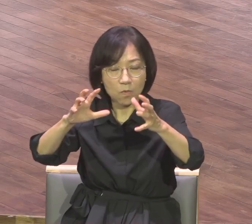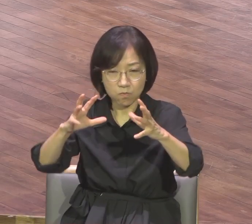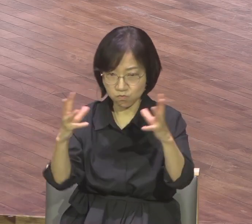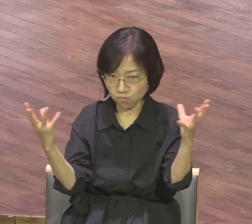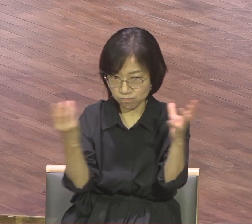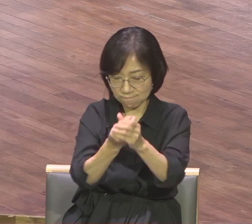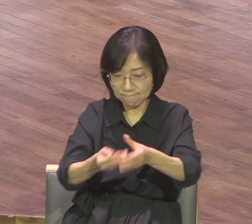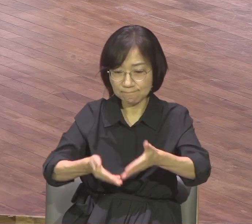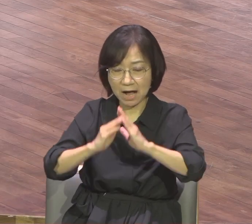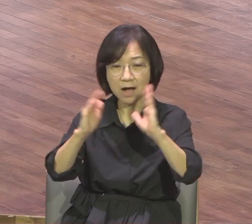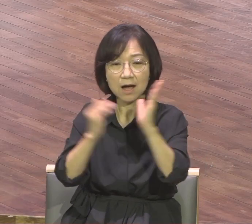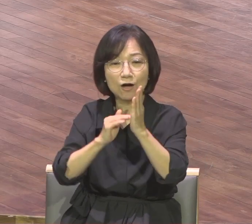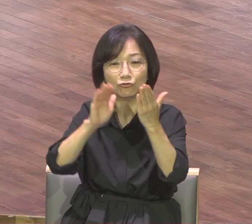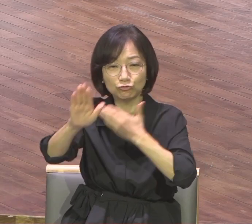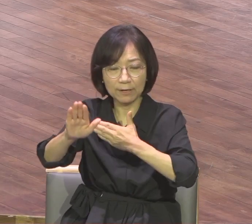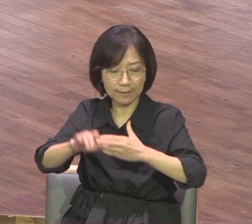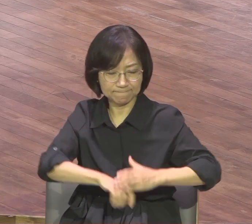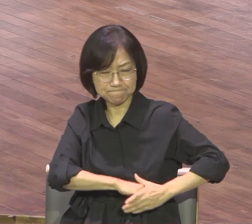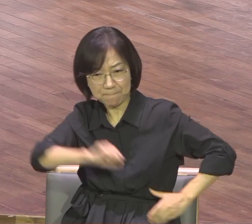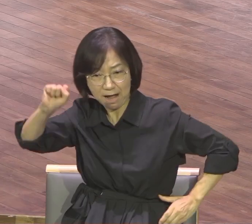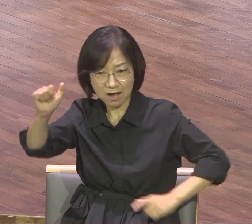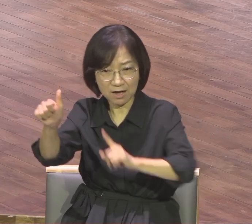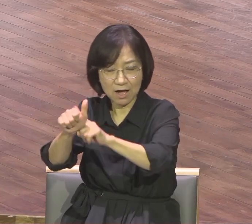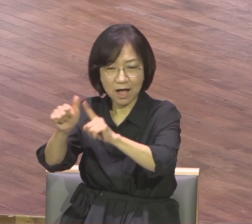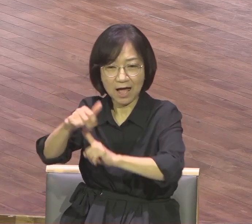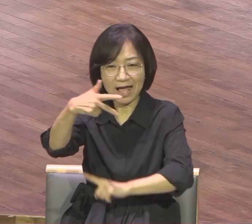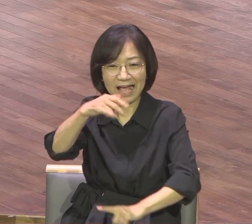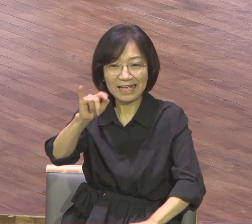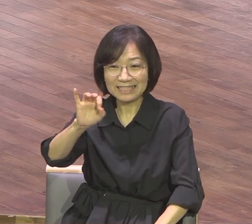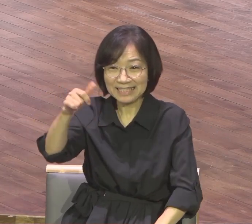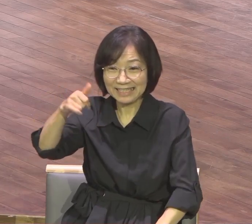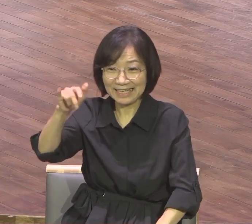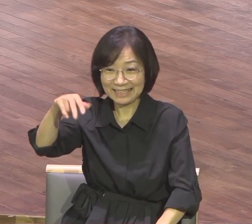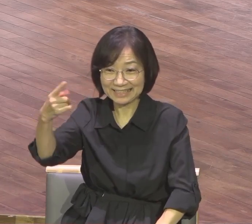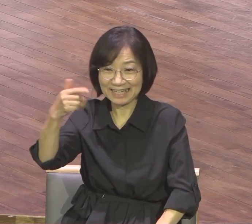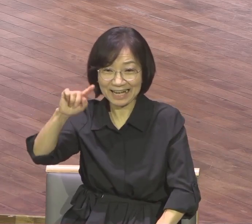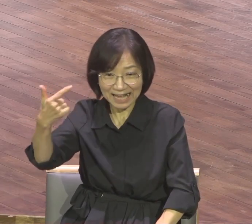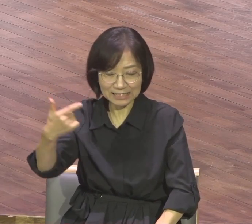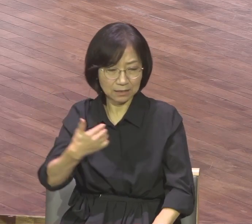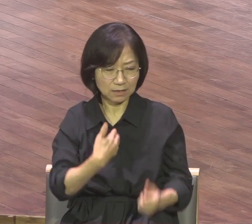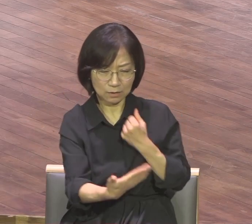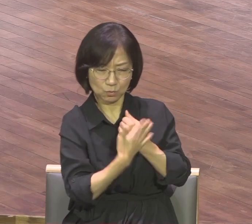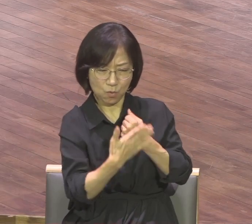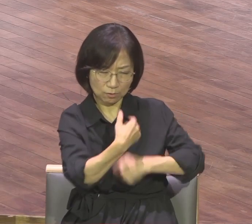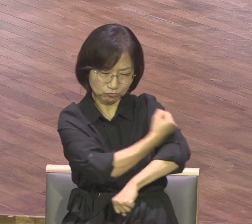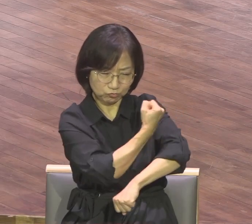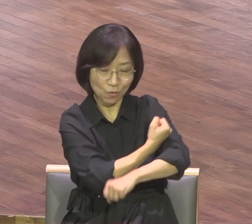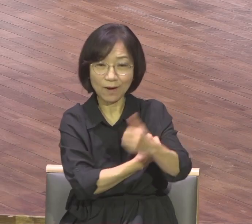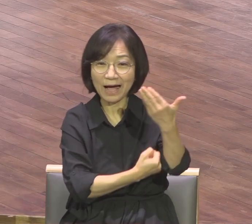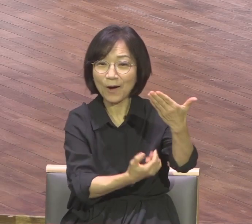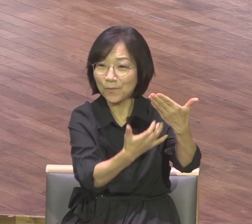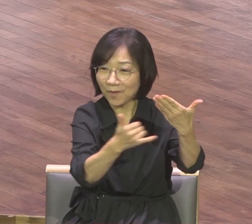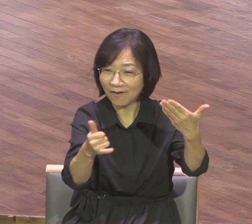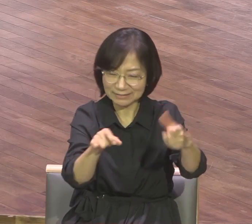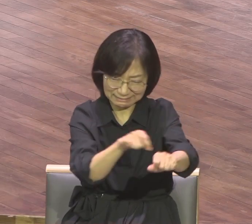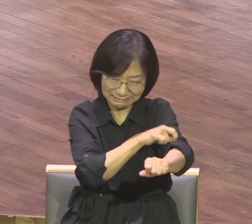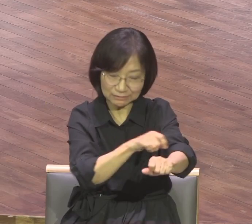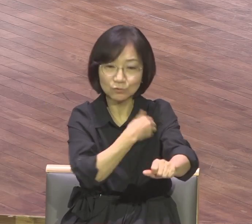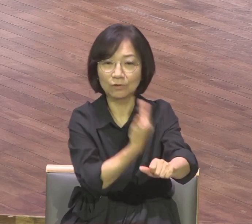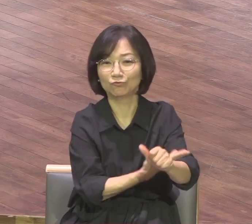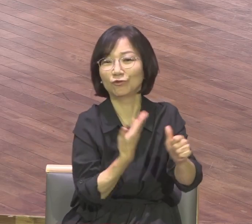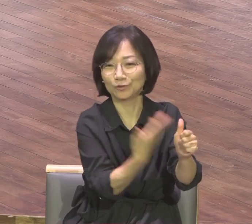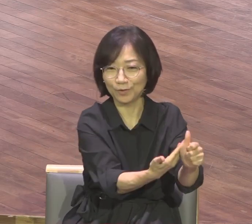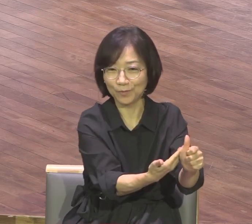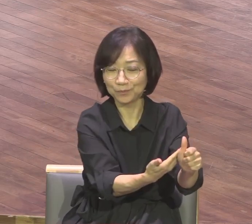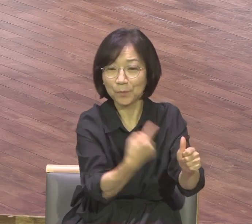이 타르탄들에게 6가지 특권 주었습니다. 6가지 특권이 뭐냐? 첫째, 언제든지 허락 없이도 내